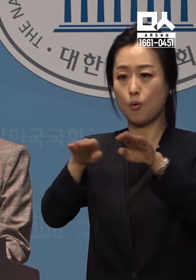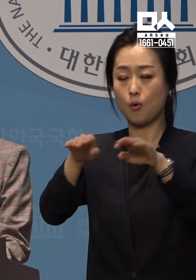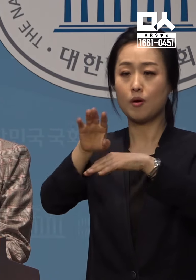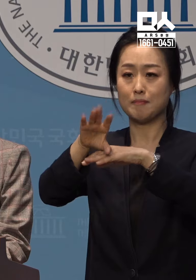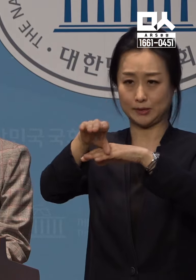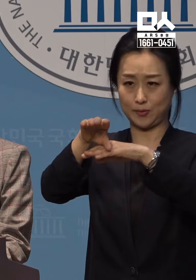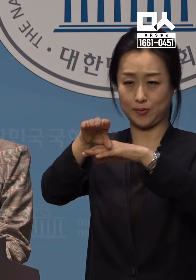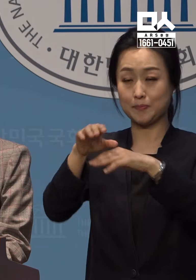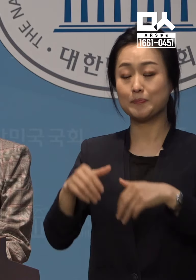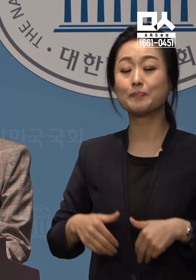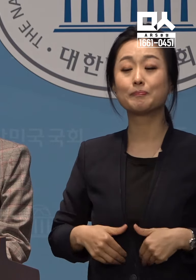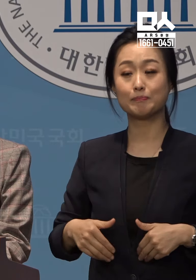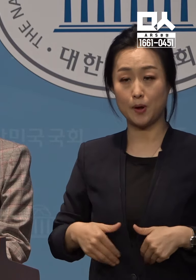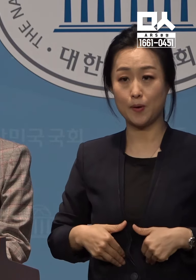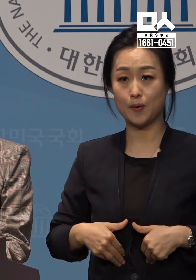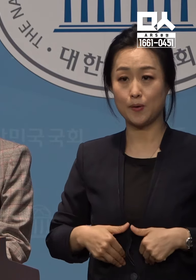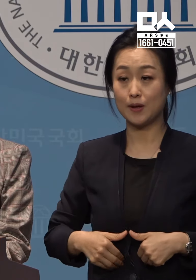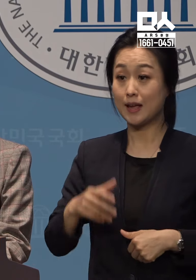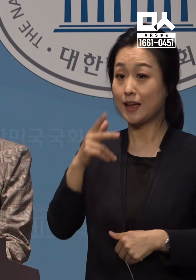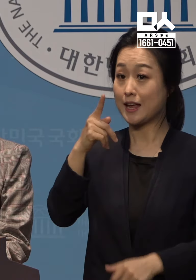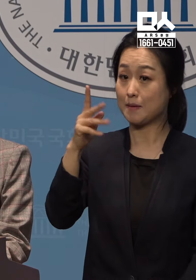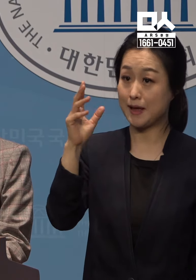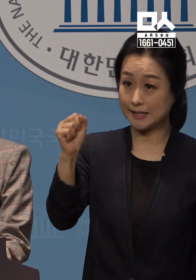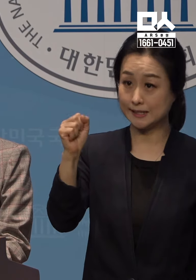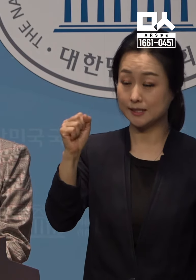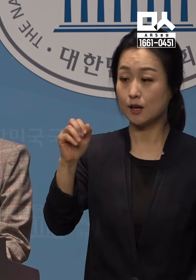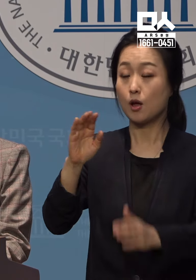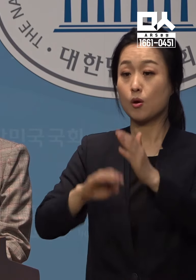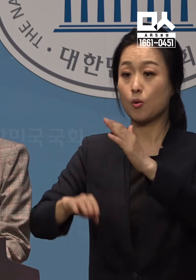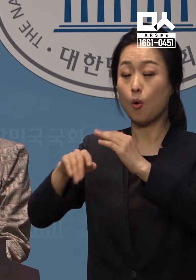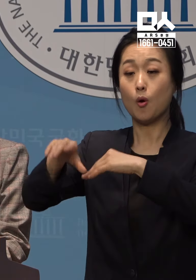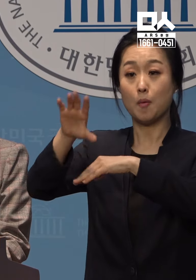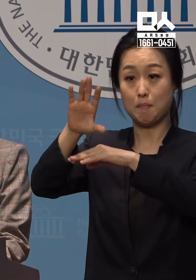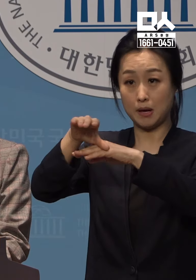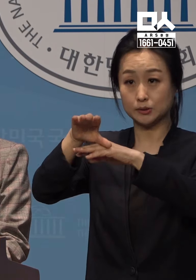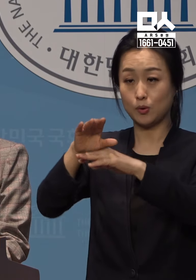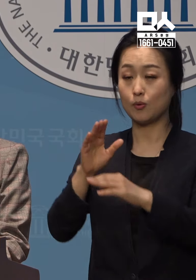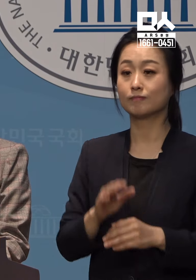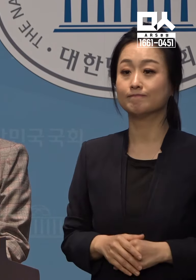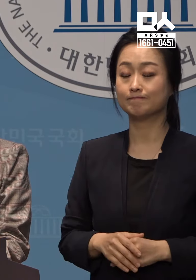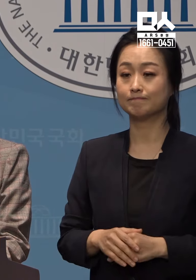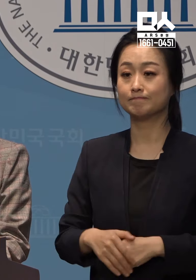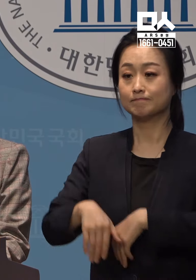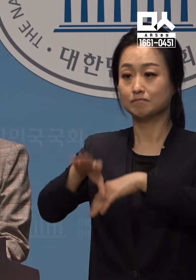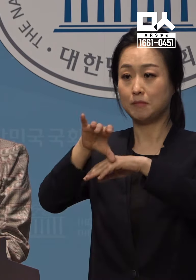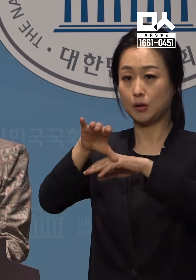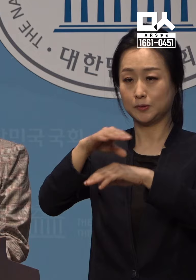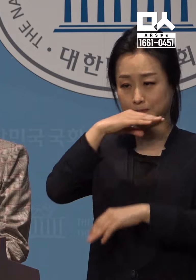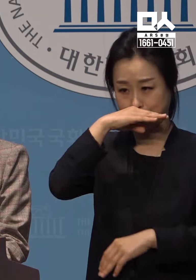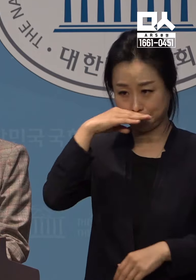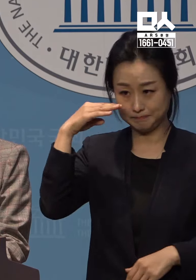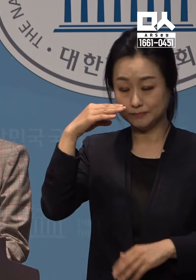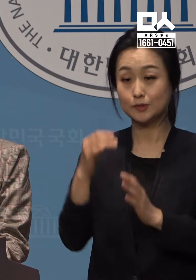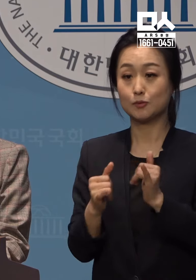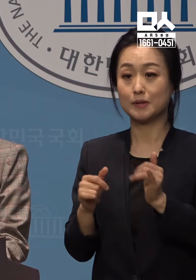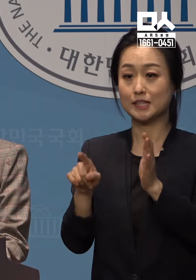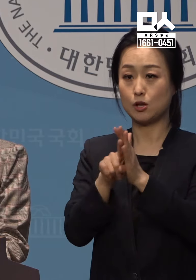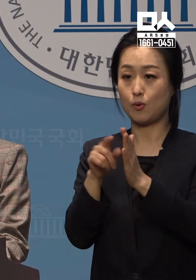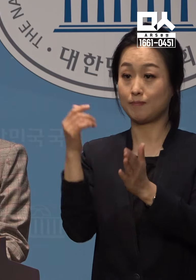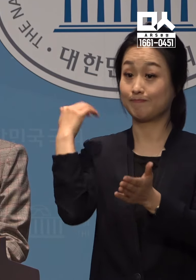되어야 합니다 KBS 비롯한 공영 방송들이 공정한 보도를 통해 국민의 신뢰를